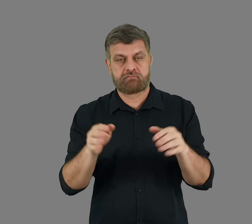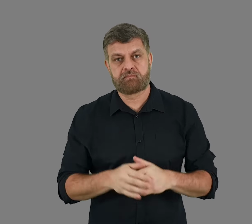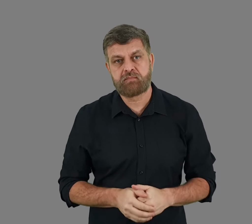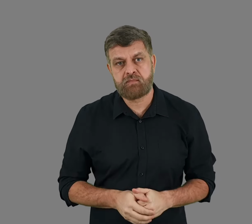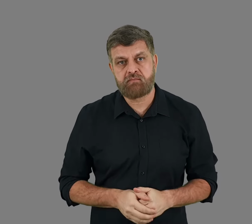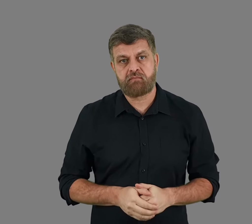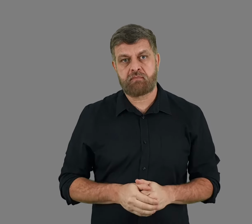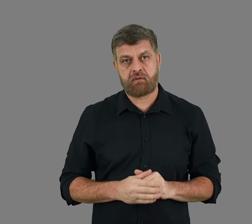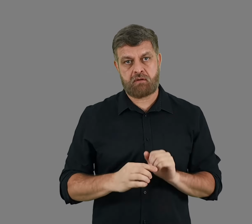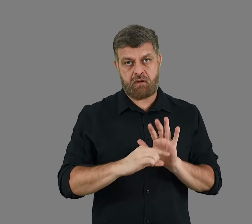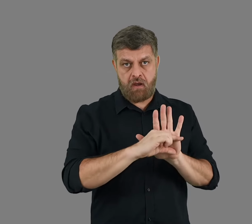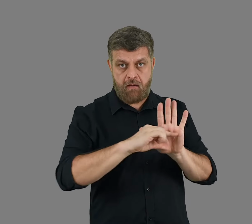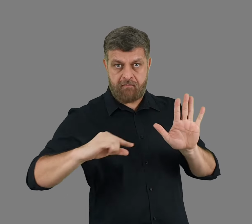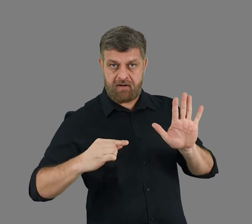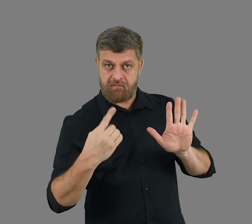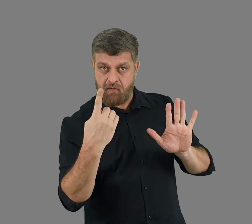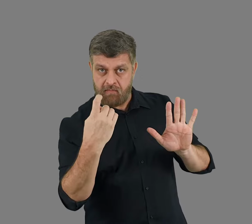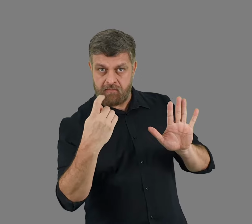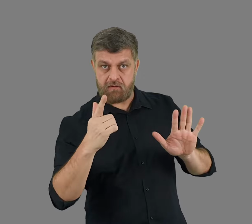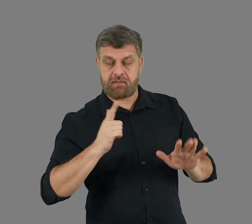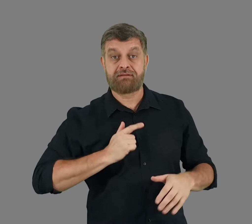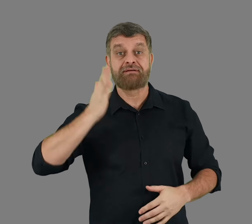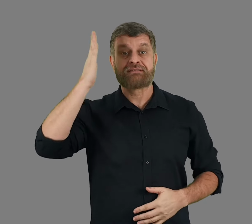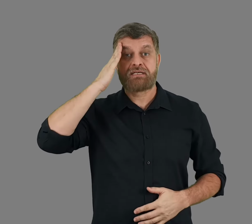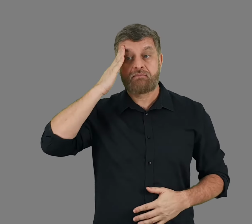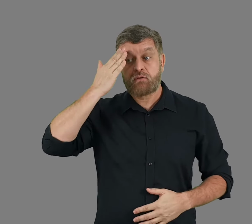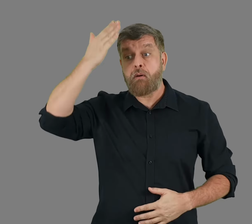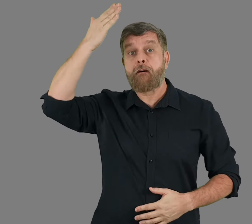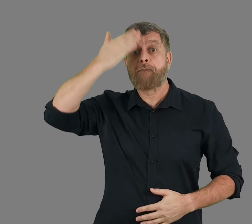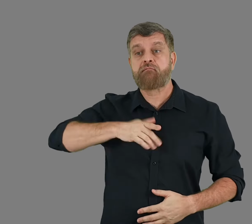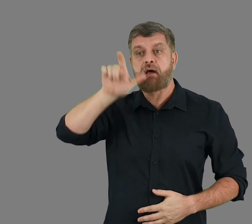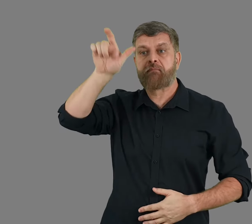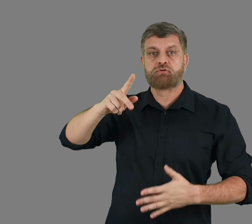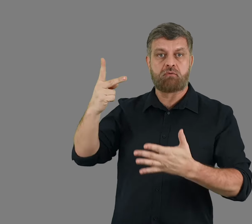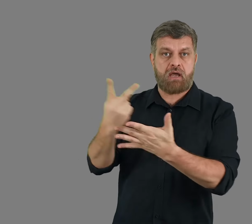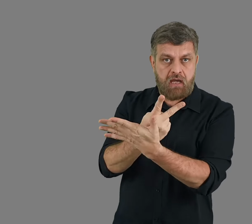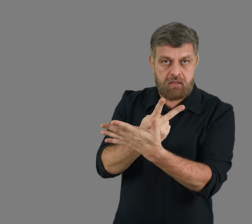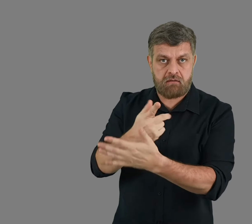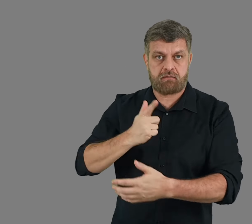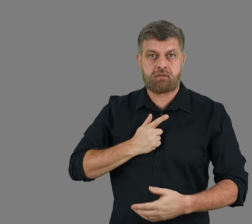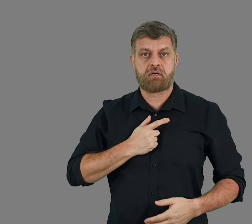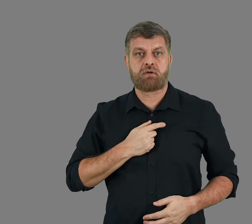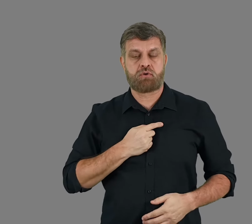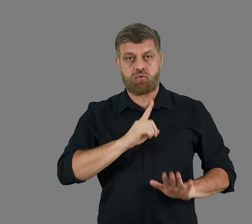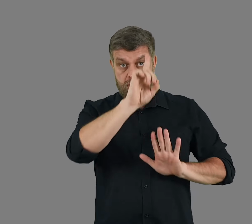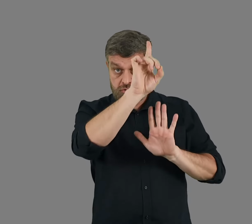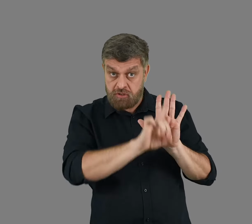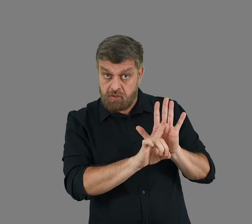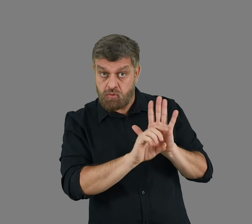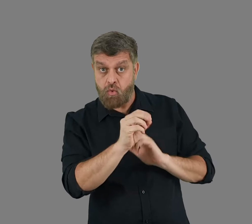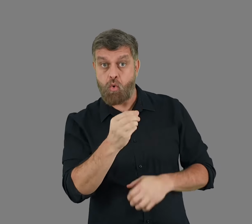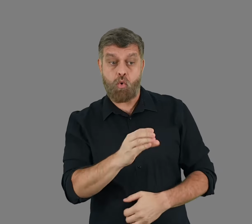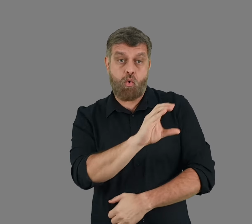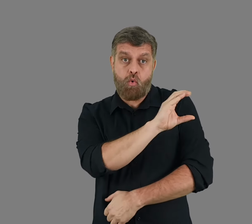Parágrafo 1º. Definida a justa causa, o diretor ou conselheiro será comunicado através de